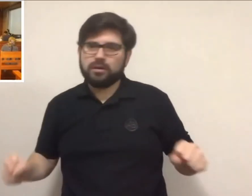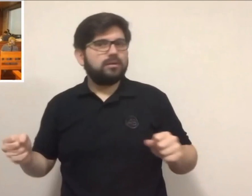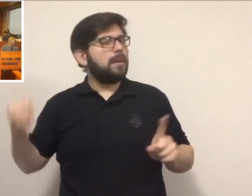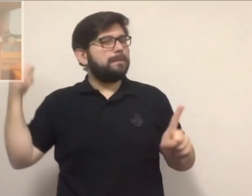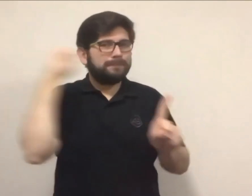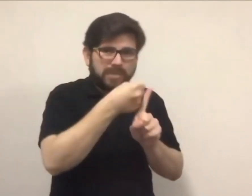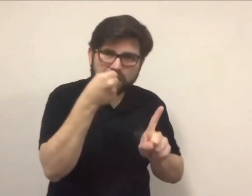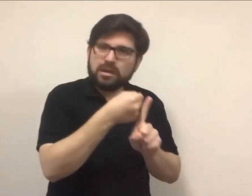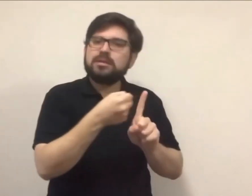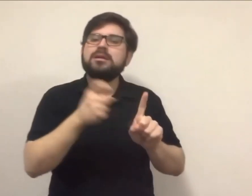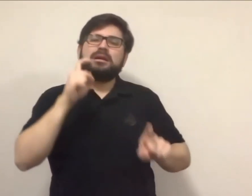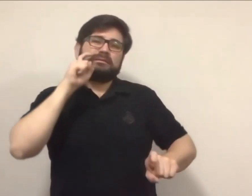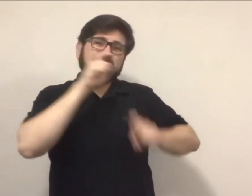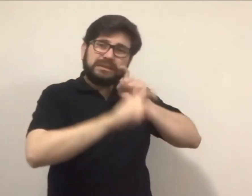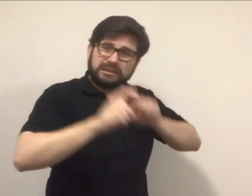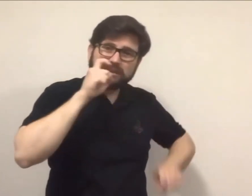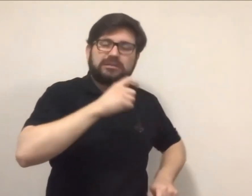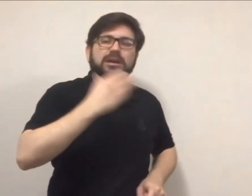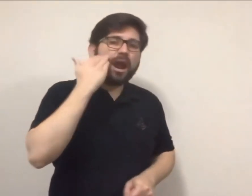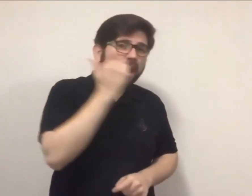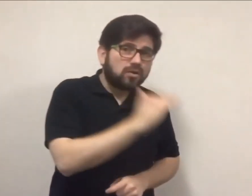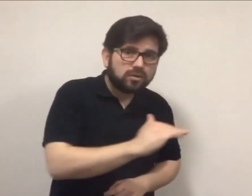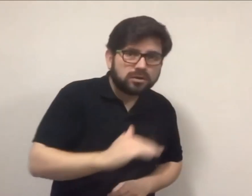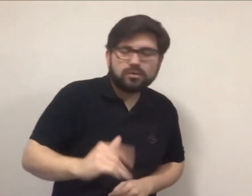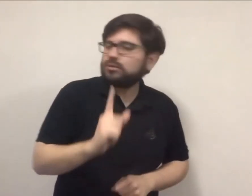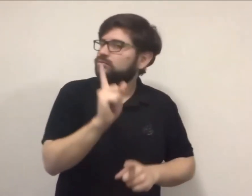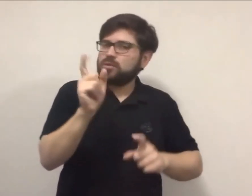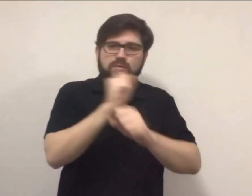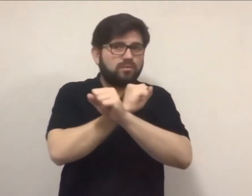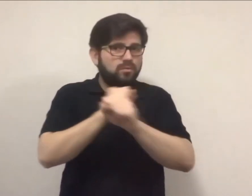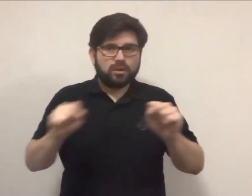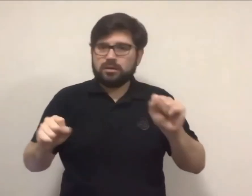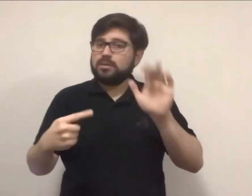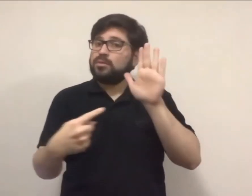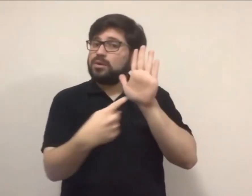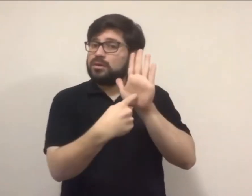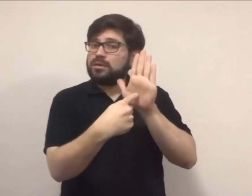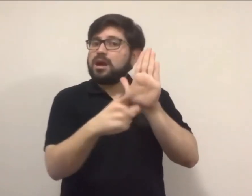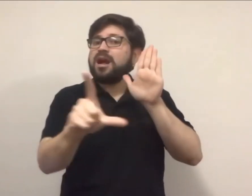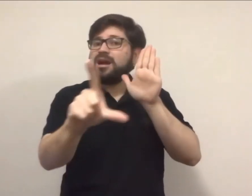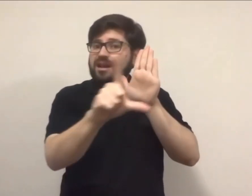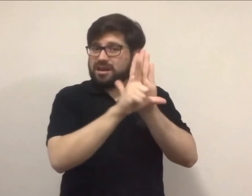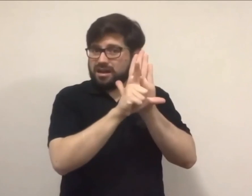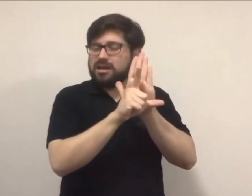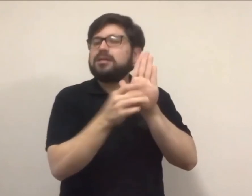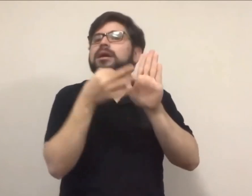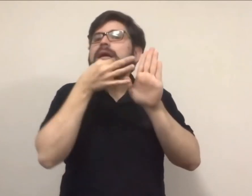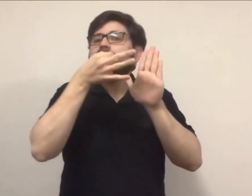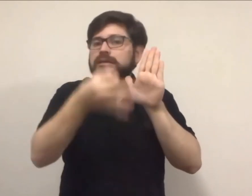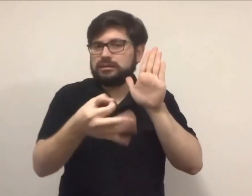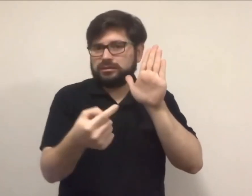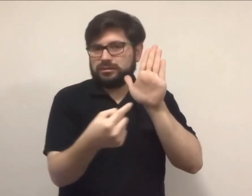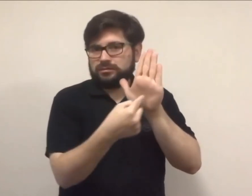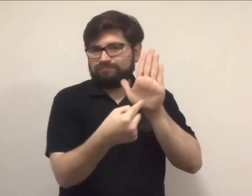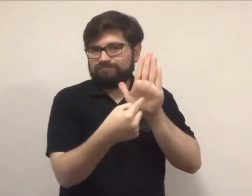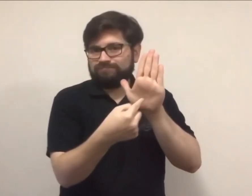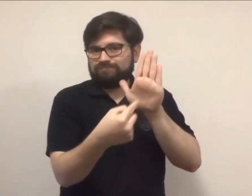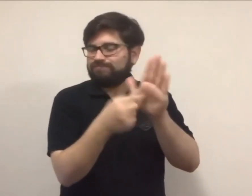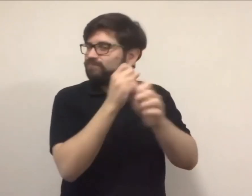cometen este tipo de abuso. No se puede golpear o maltratar psicológicamente a los niños. Eso aparece